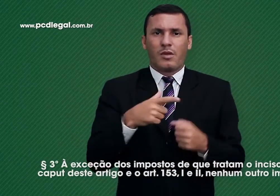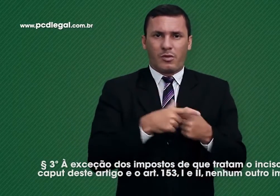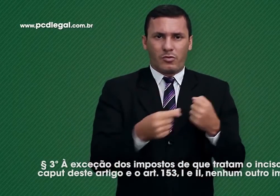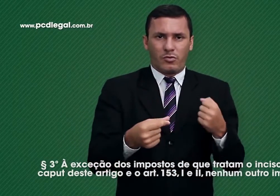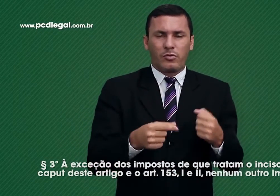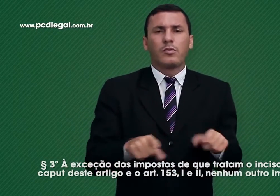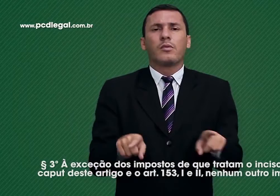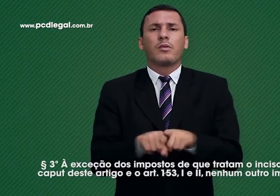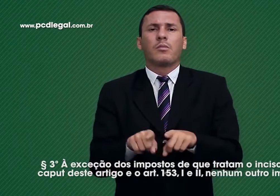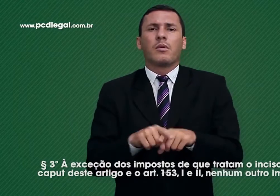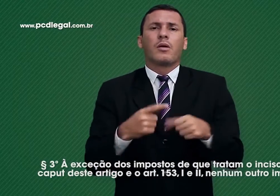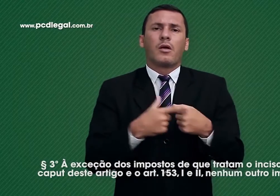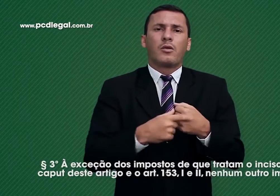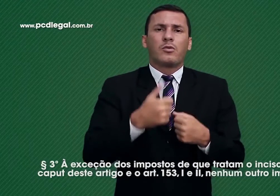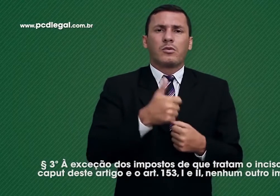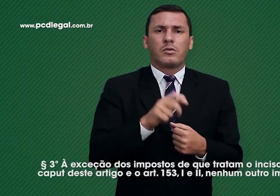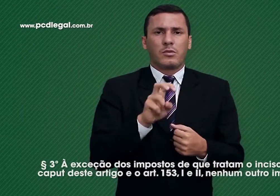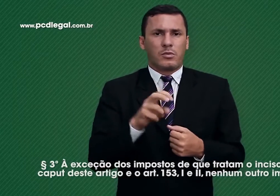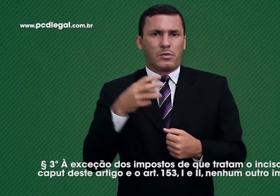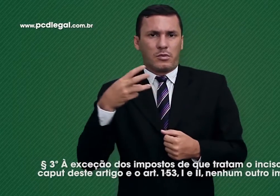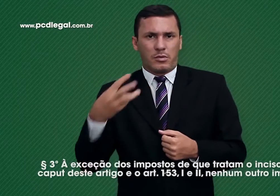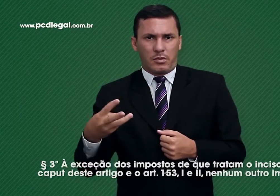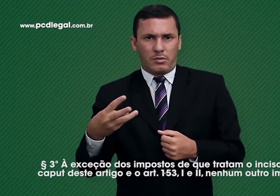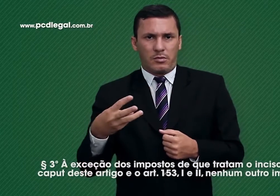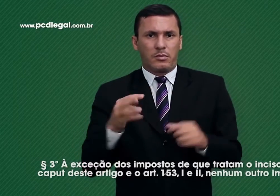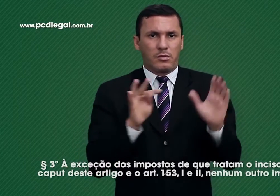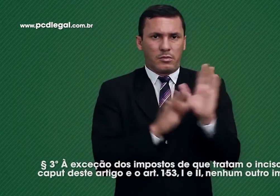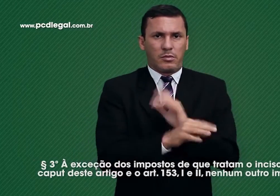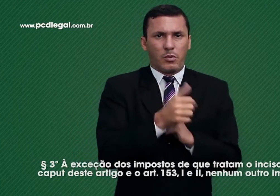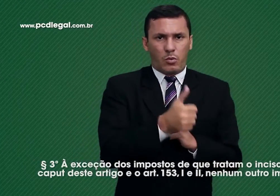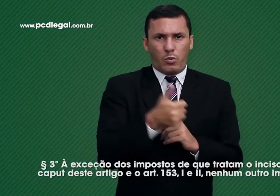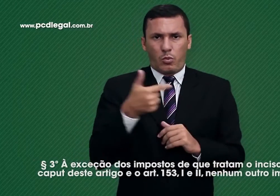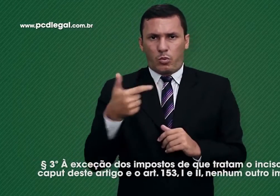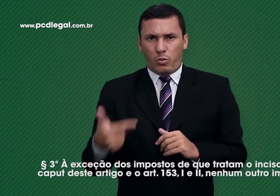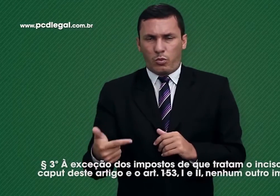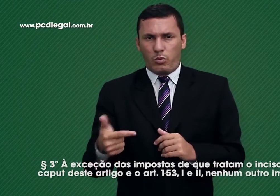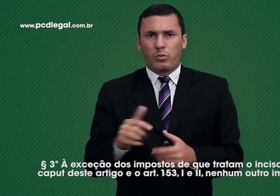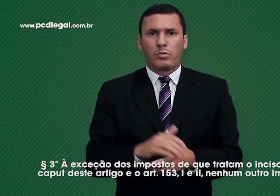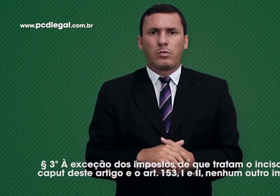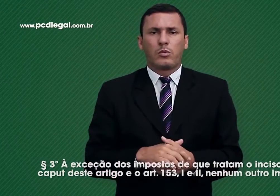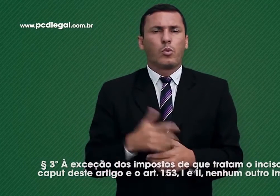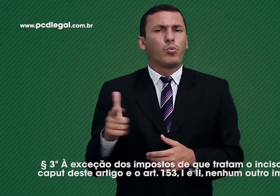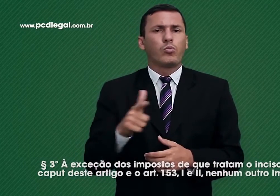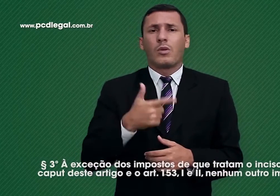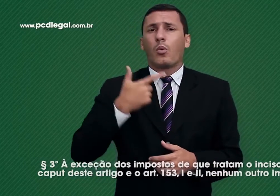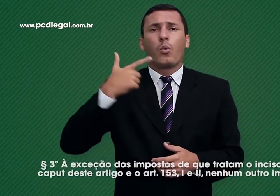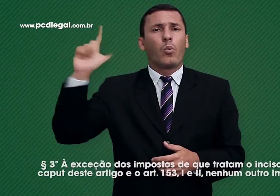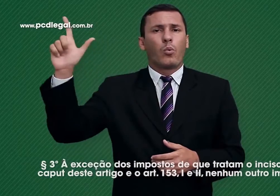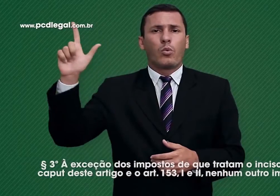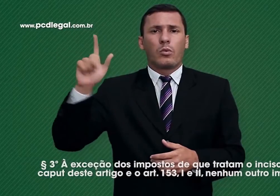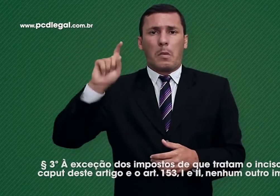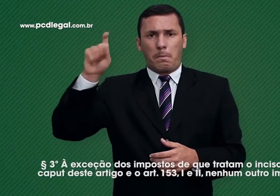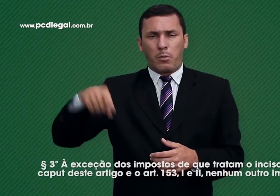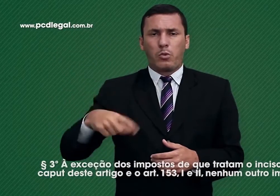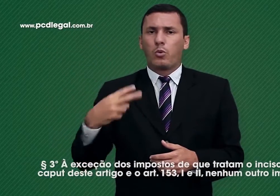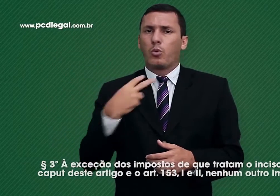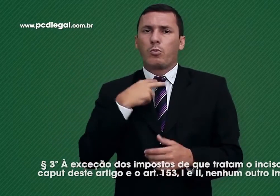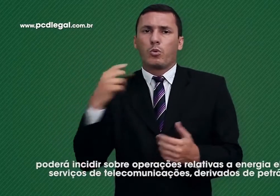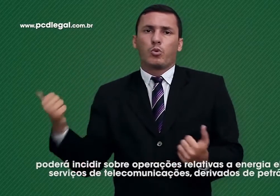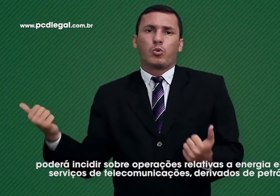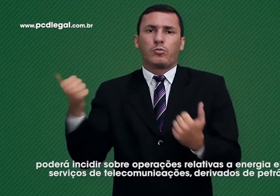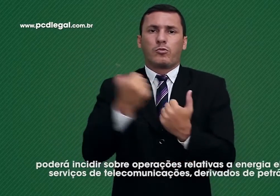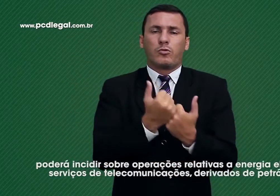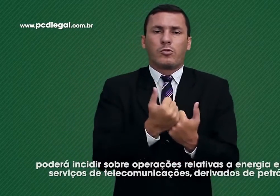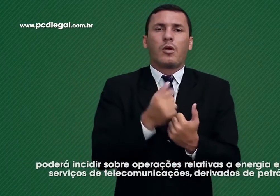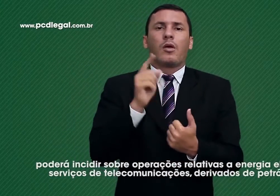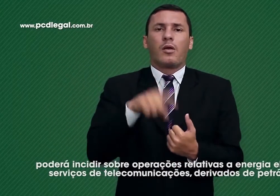2 do caput deste artigo e o artigo 153, incisos 1 e 2, nenhum outro